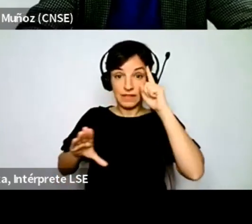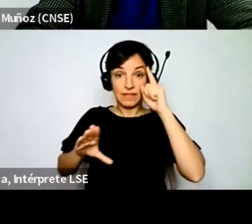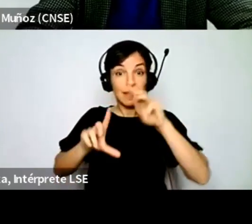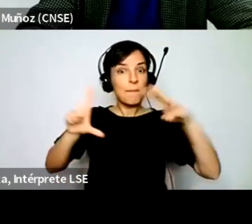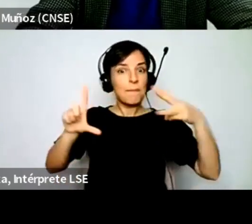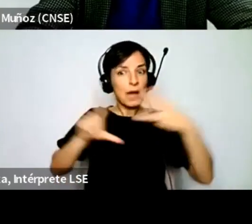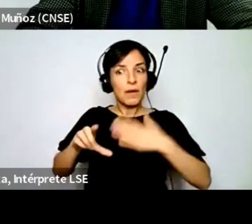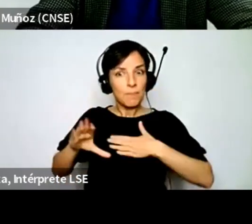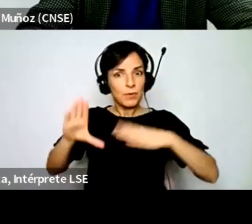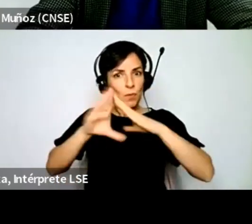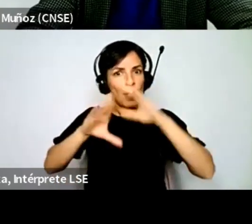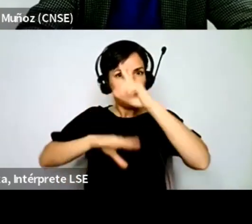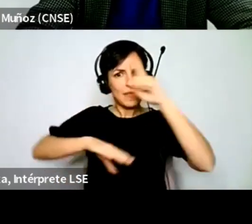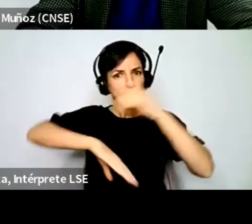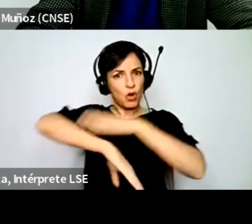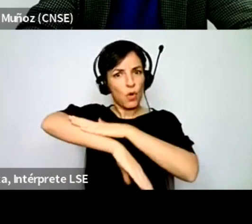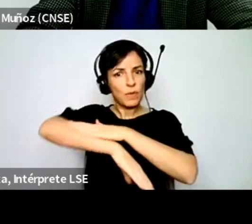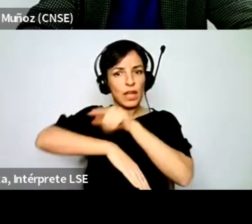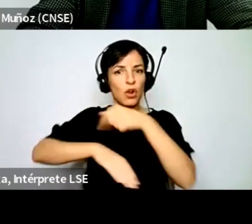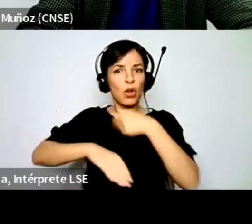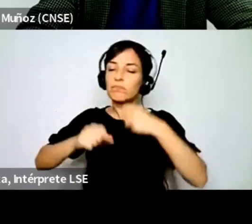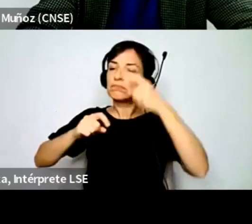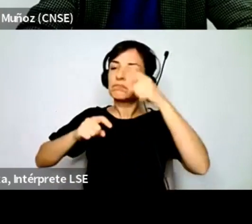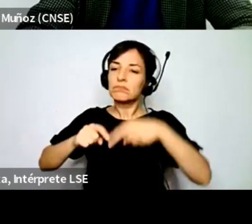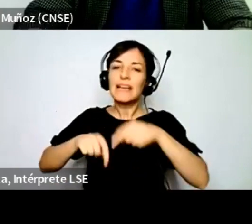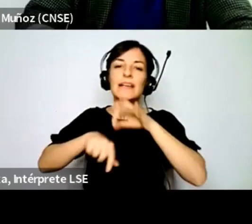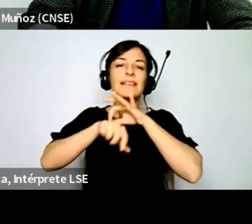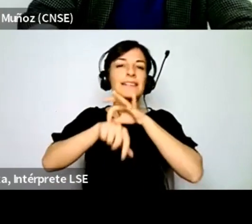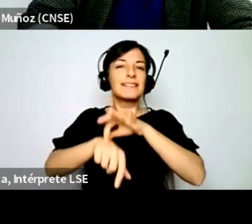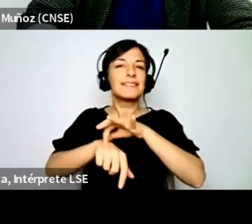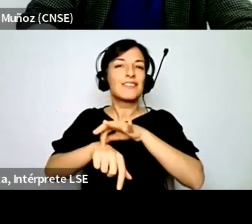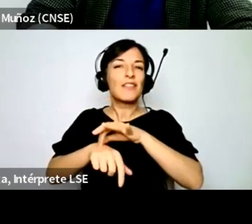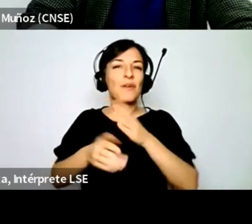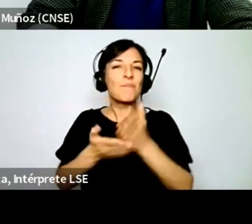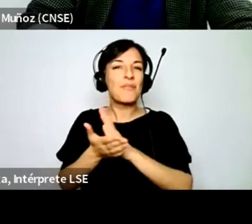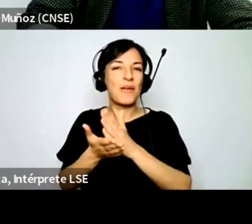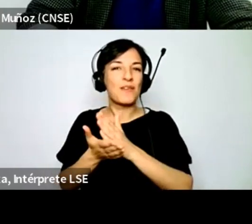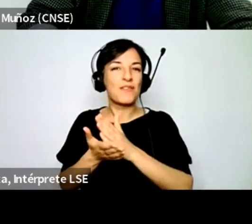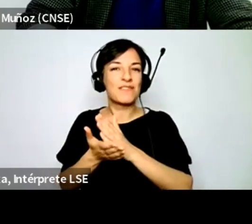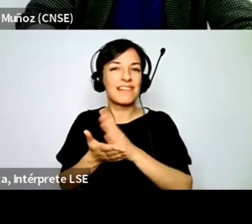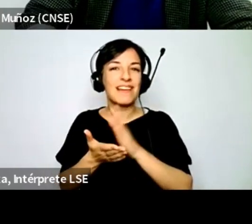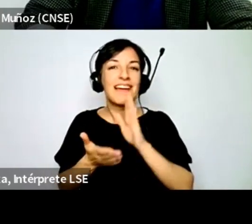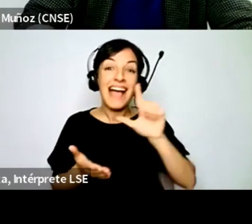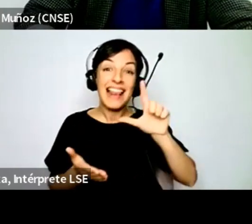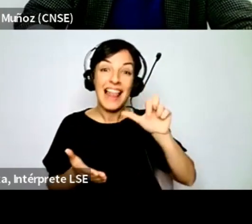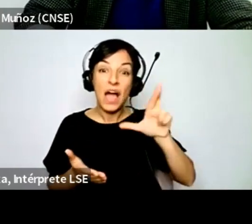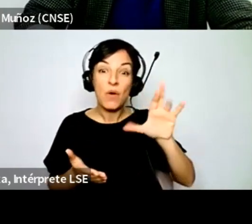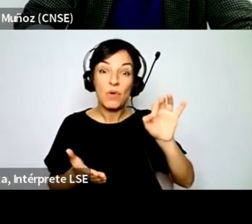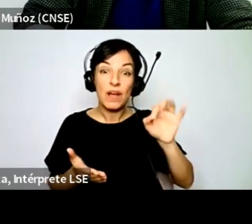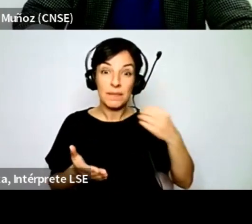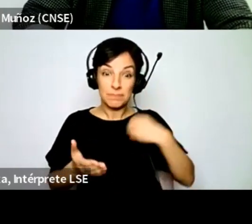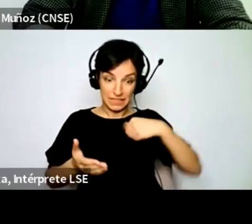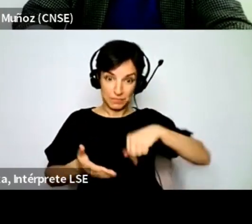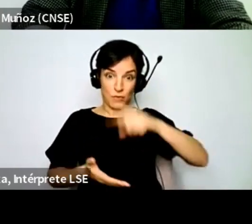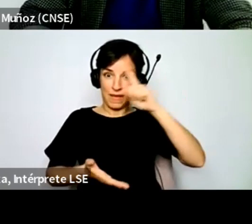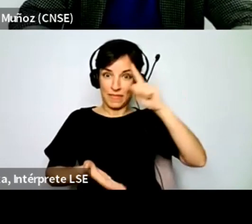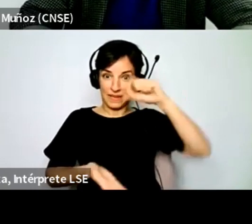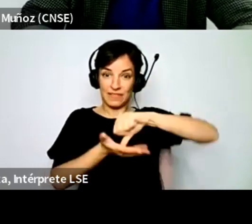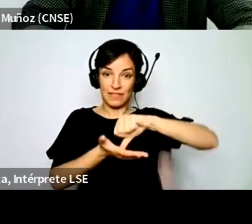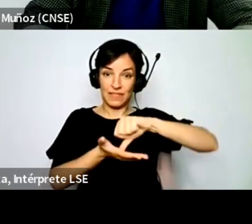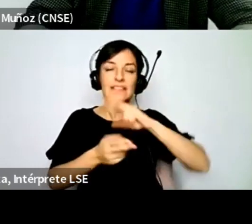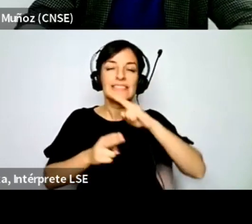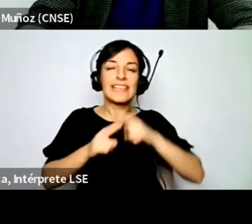de la Comunidad de Madrid y tienes un servicio de orientación a la mediación del que os ha hablado Laura, que es el que tenemos aquí en la capital, el